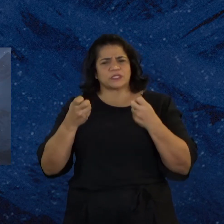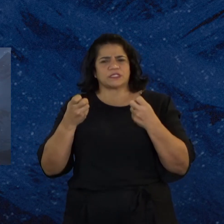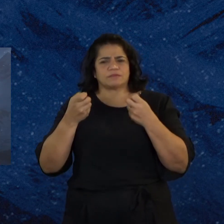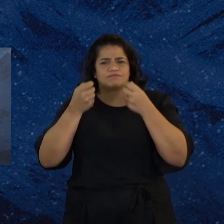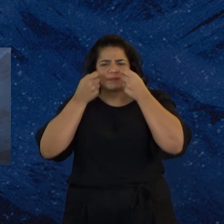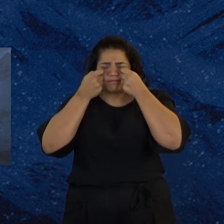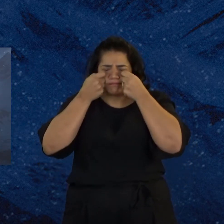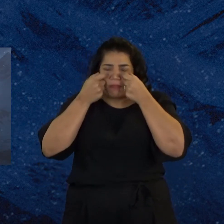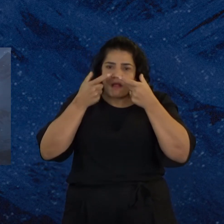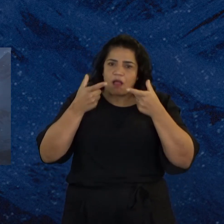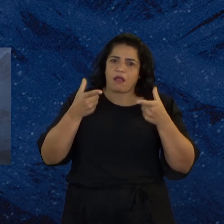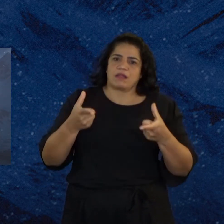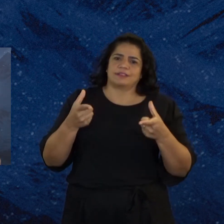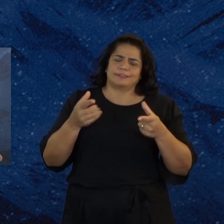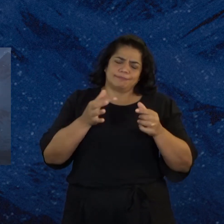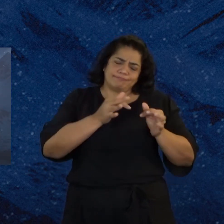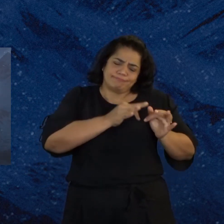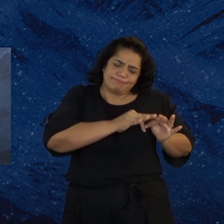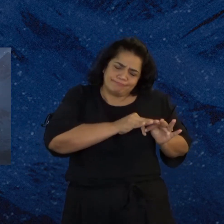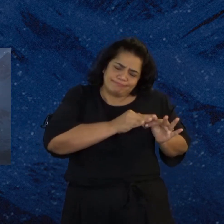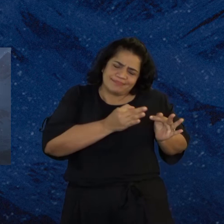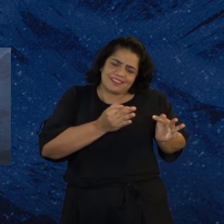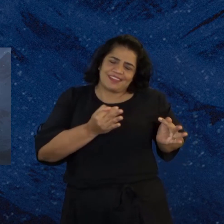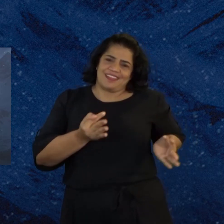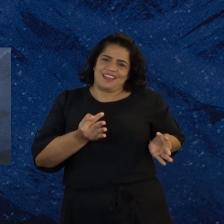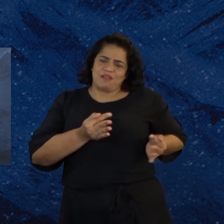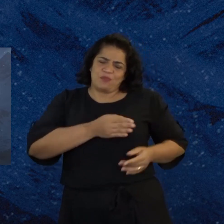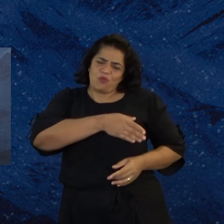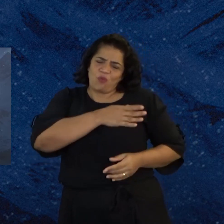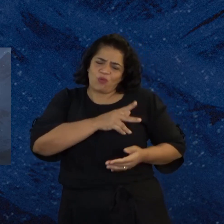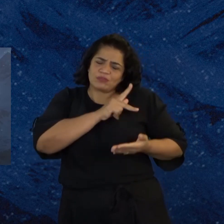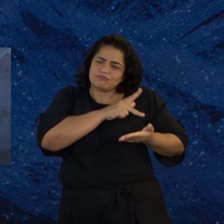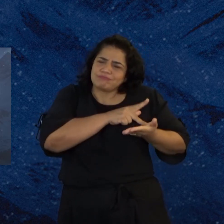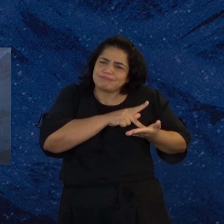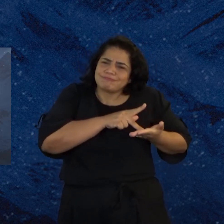com simplicidade. Com pureza de coração.